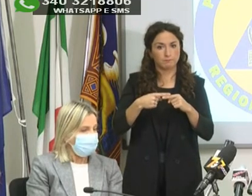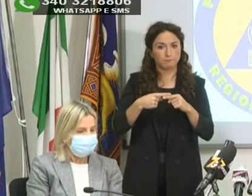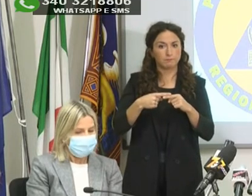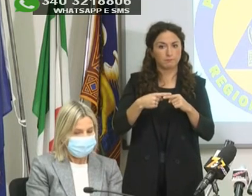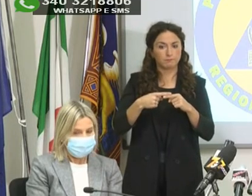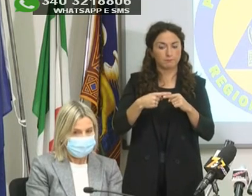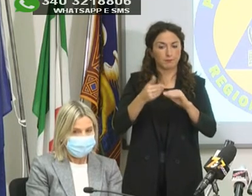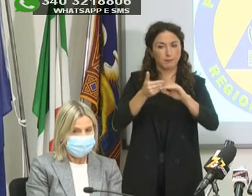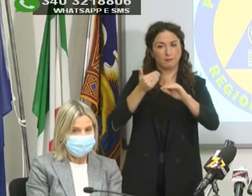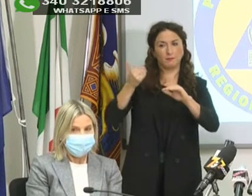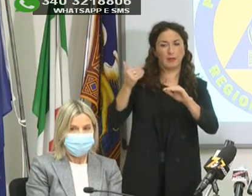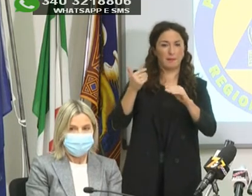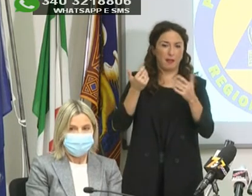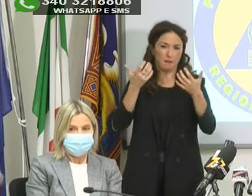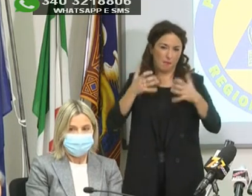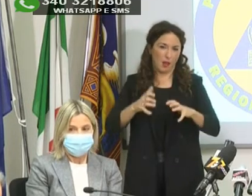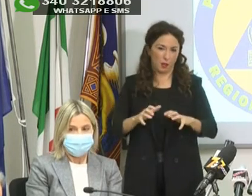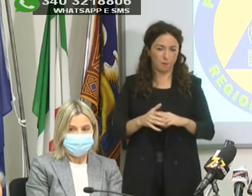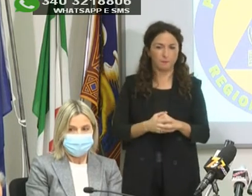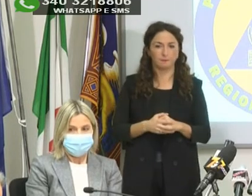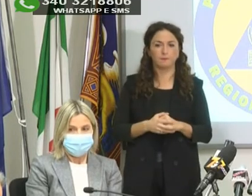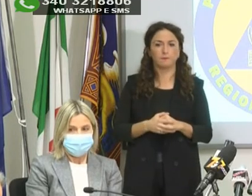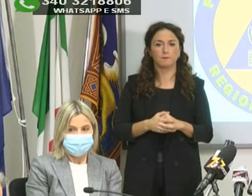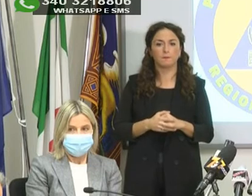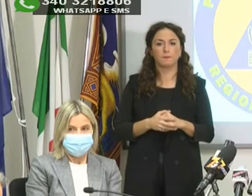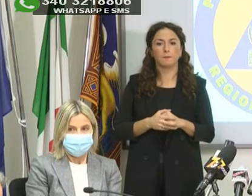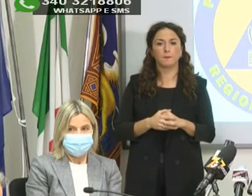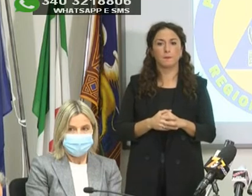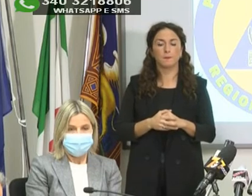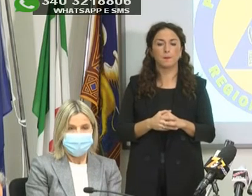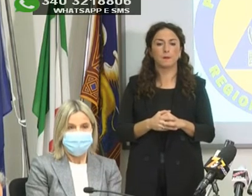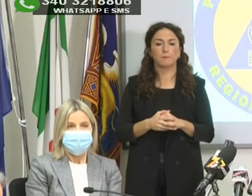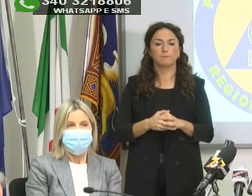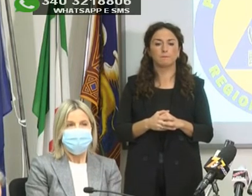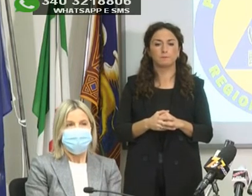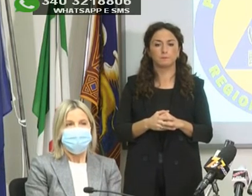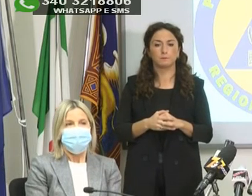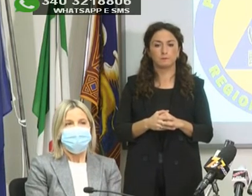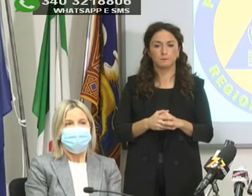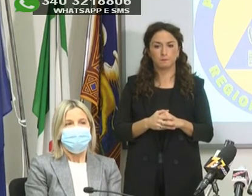diciamo, contenuto nelle altre giornate. Continuiamo a imbarcare,